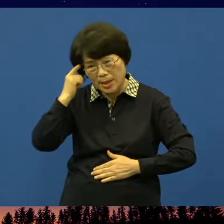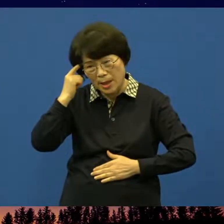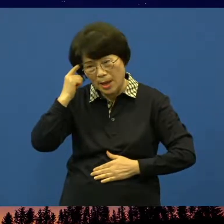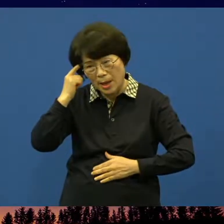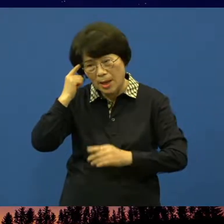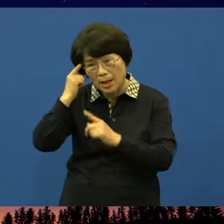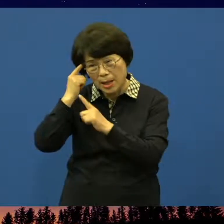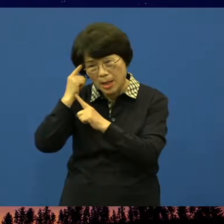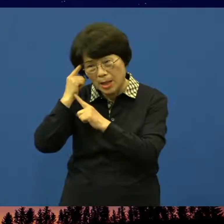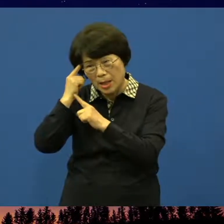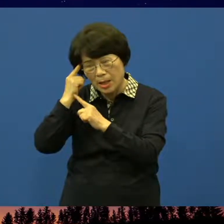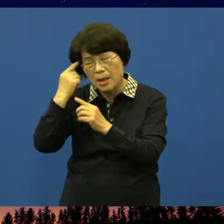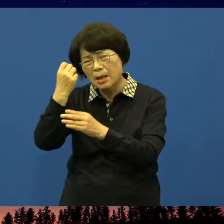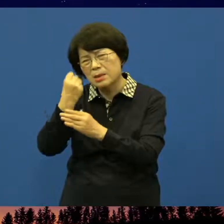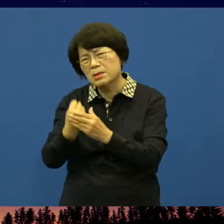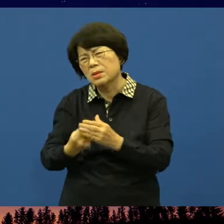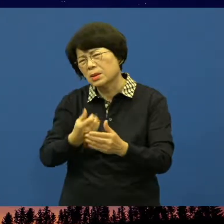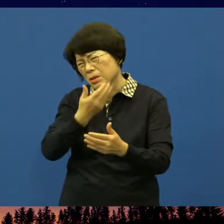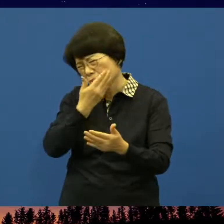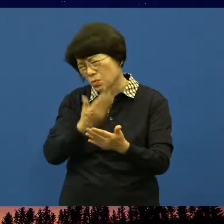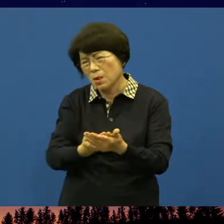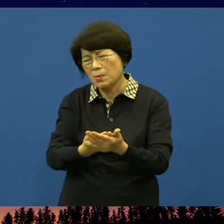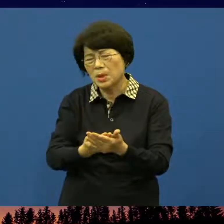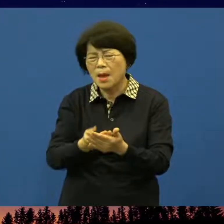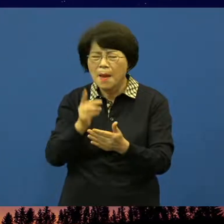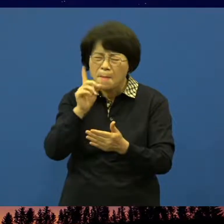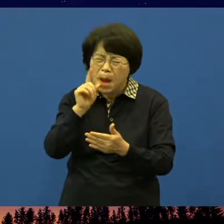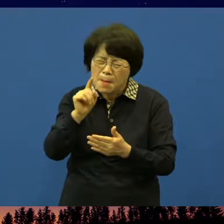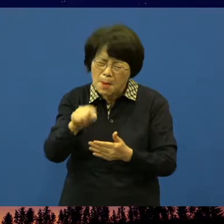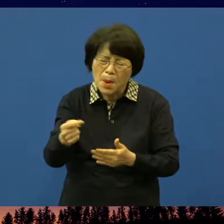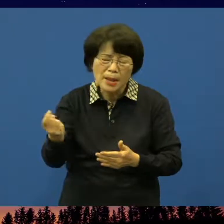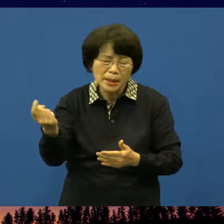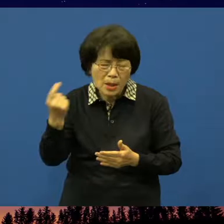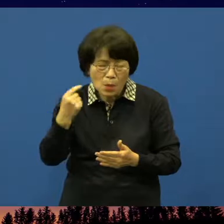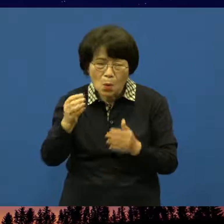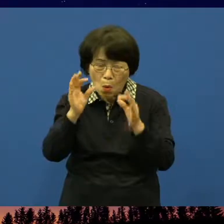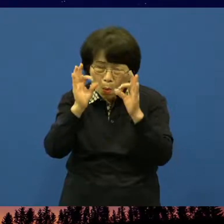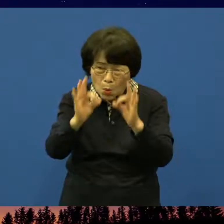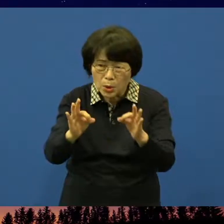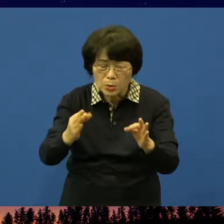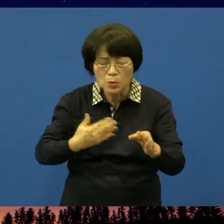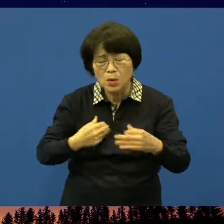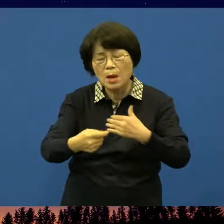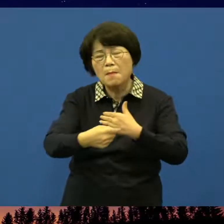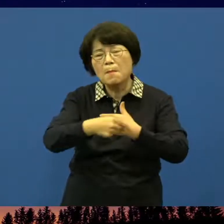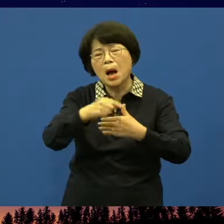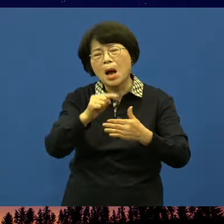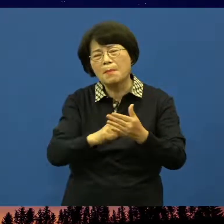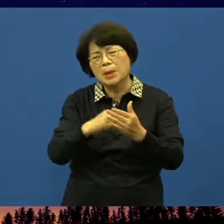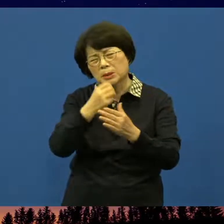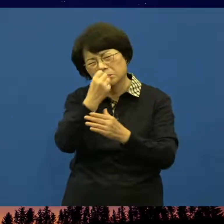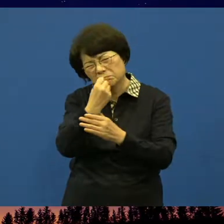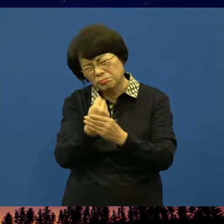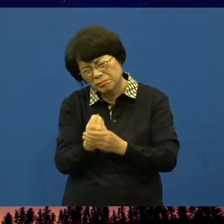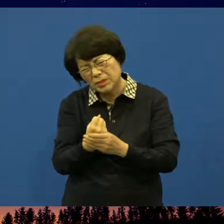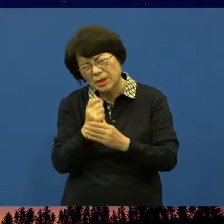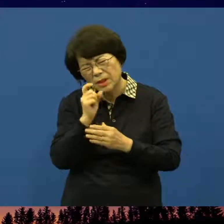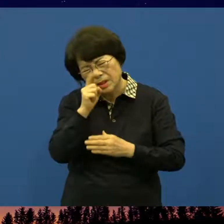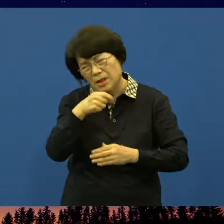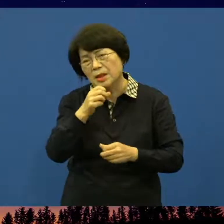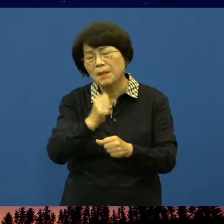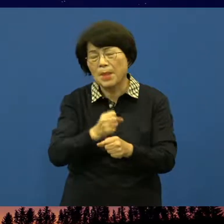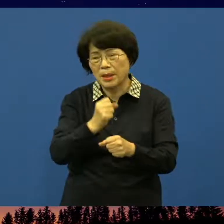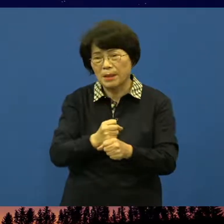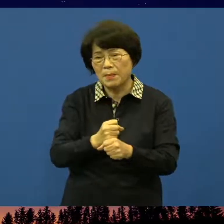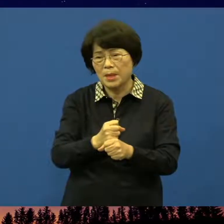생각이 오염되는 거예요. 우리가 매일 듣고 매일 보는 것들이 우리의 마음을 얼마나 오염시키는지 몰라요.